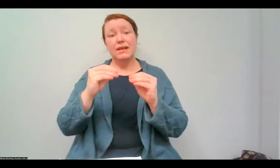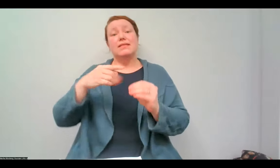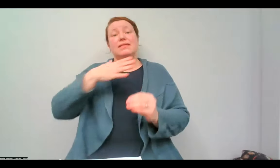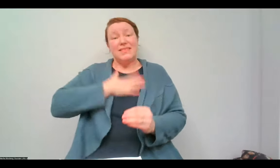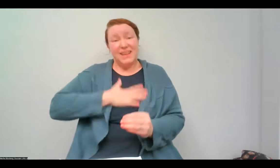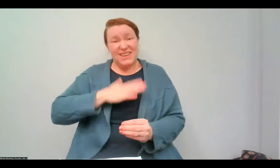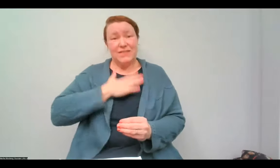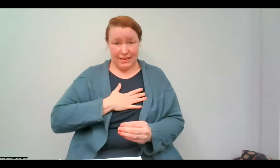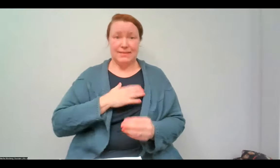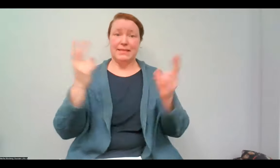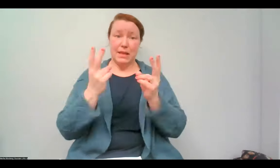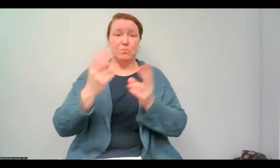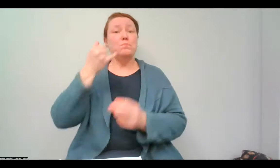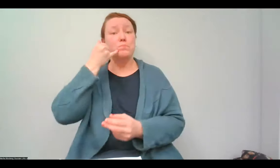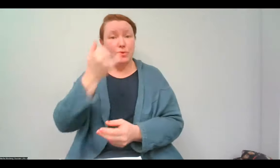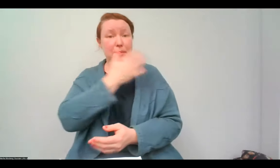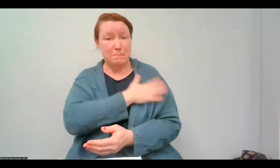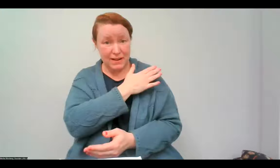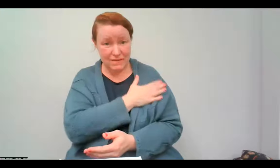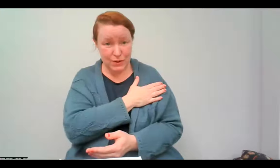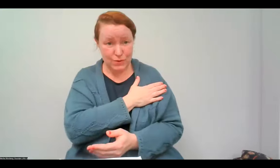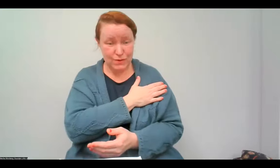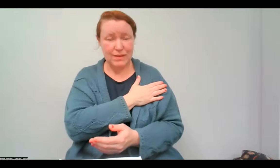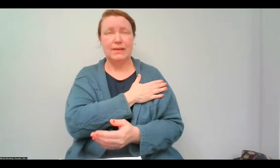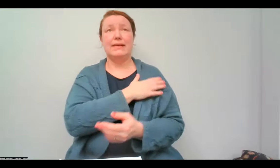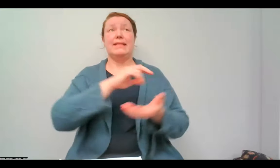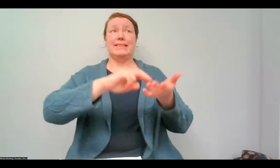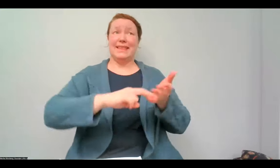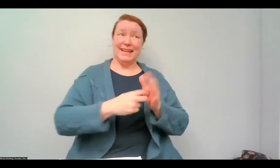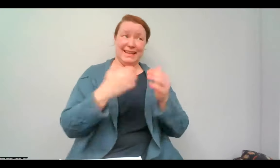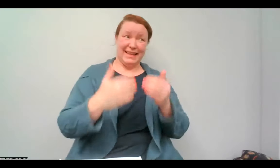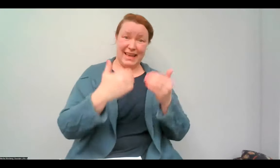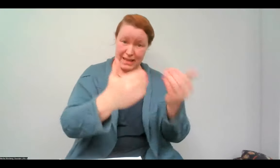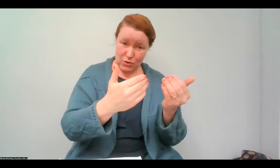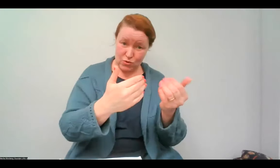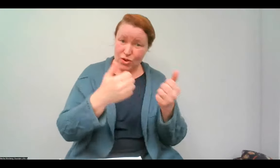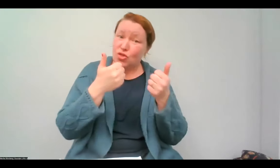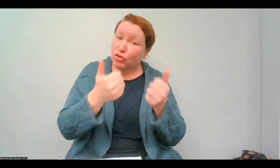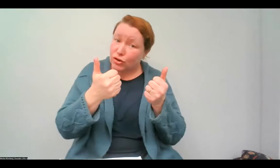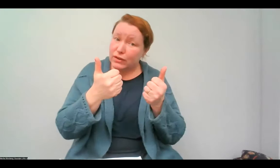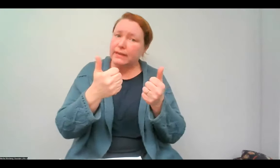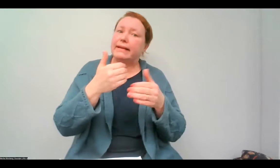Aivan totta. Kuten sanottu, niin tarvetta tällaiselle puhelinpalvelulle on.